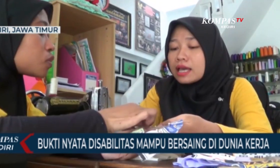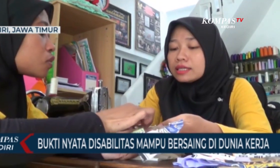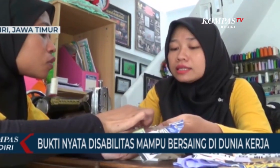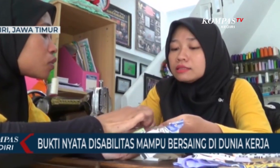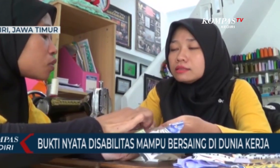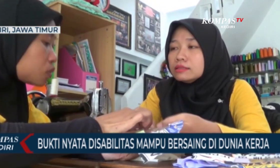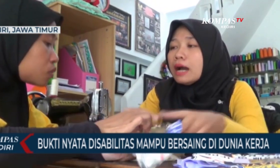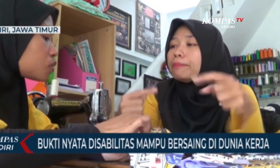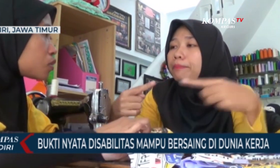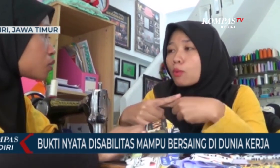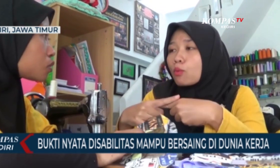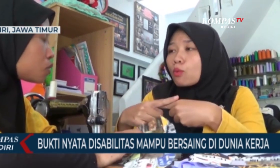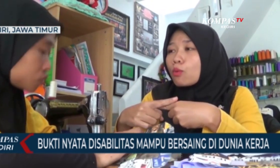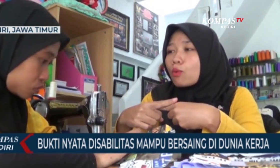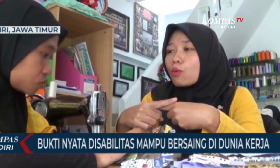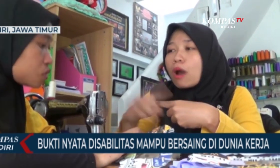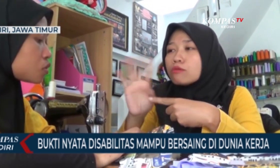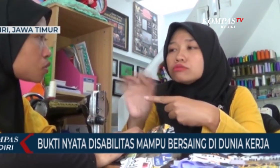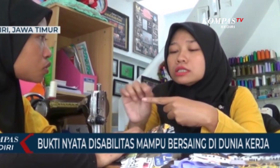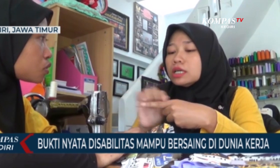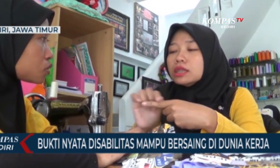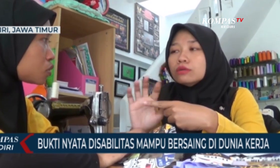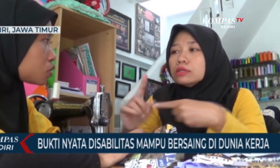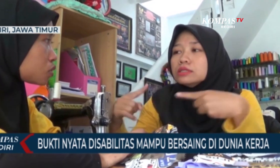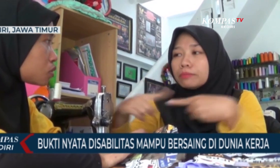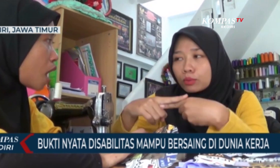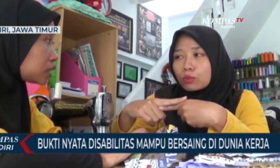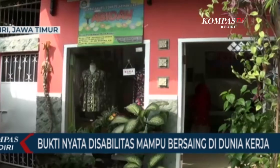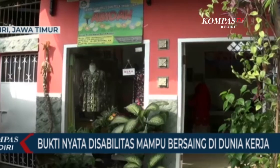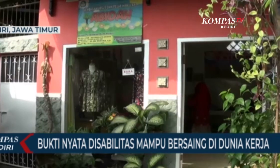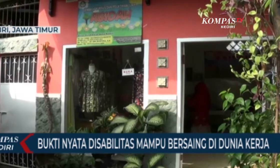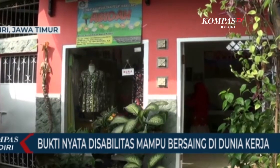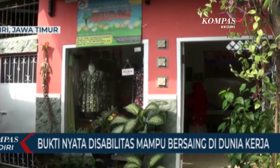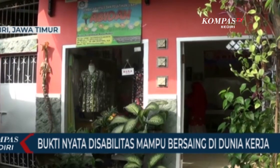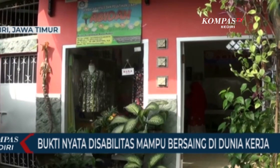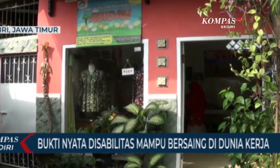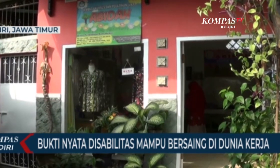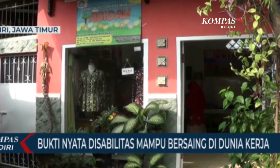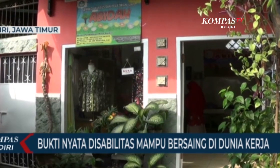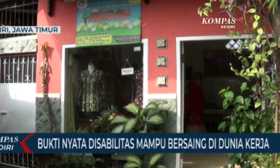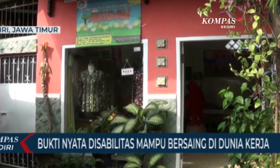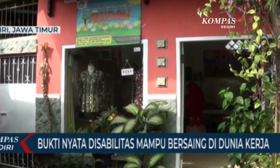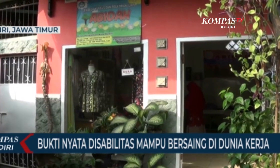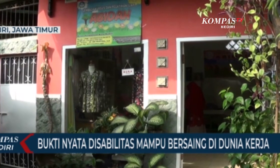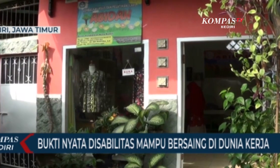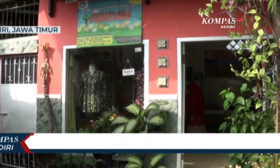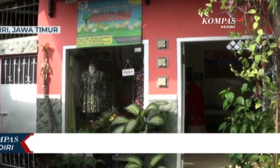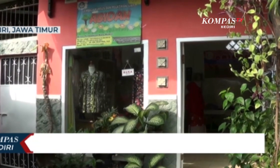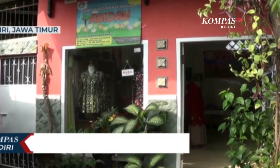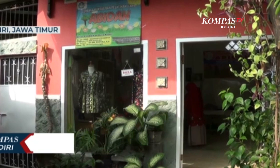tunarungu dan tunawicara perempuan 47 tahun ini menunjukkan kepada masyarakat luas bahwa keterbatasan fisik bukan jadi penghalang